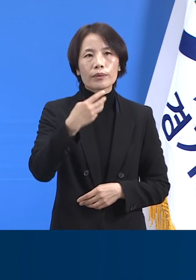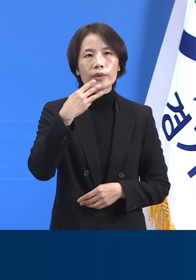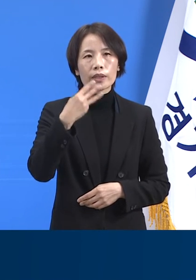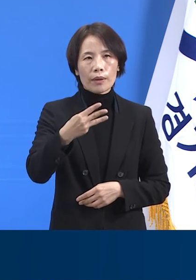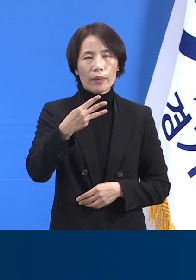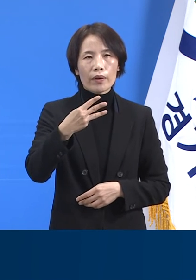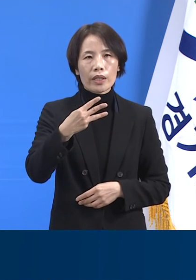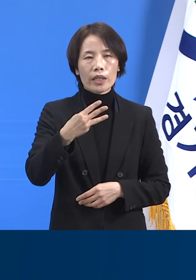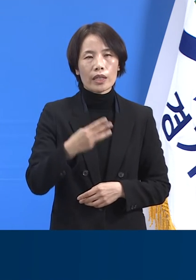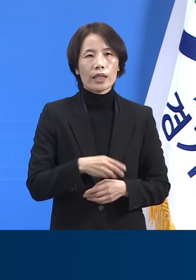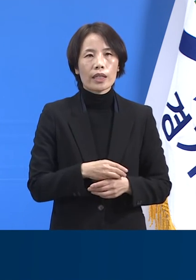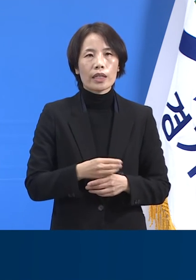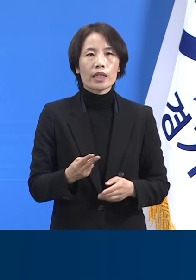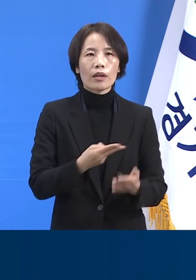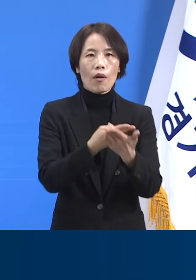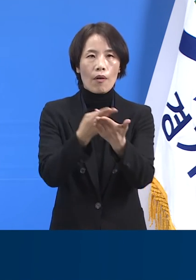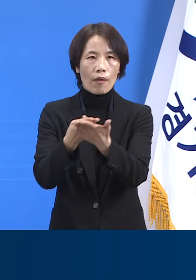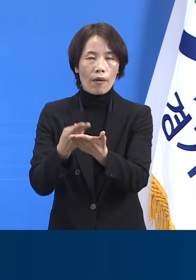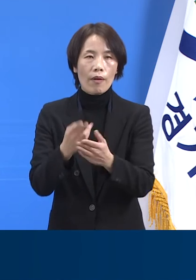1,374명이 입소해 있습니다.